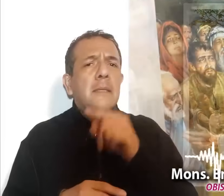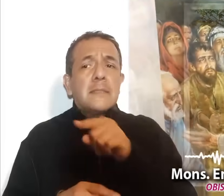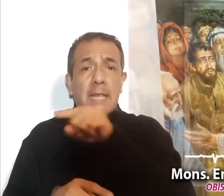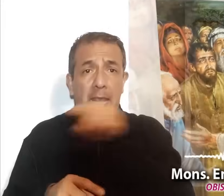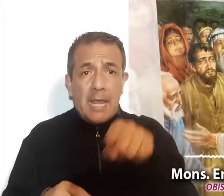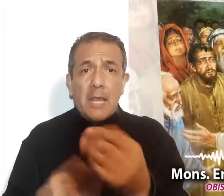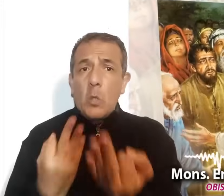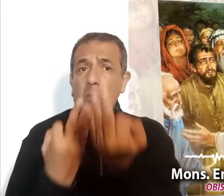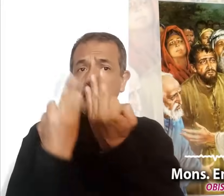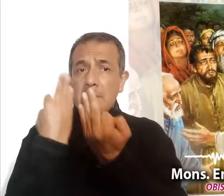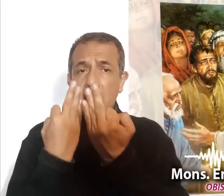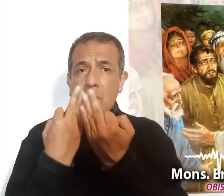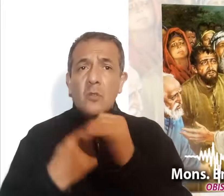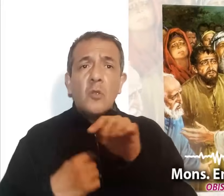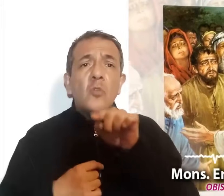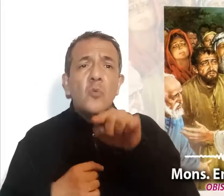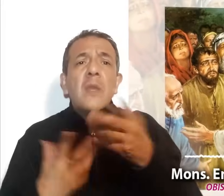¿Qué harías en su situación?